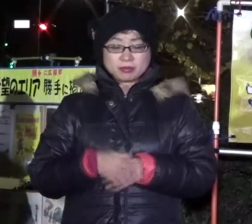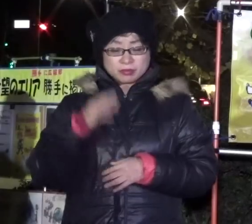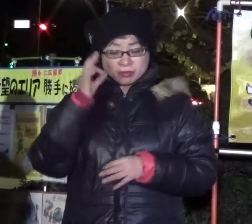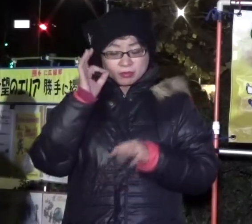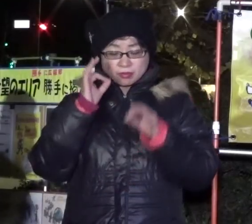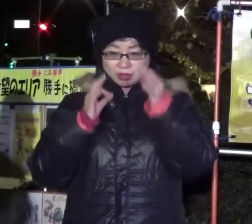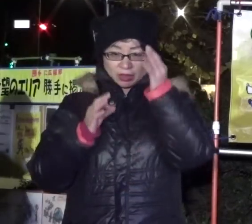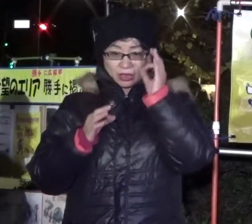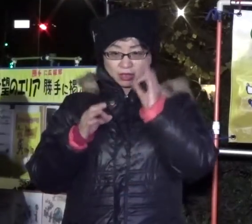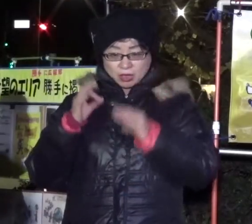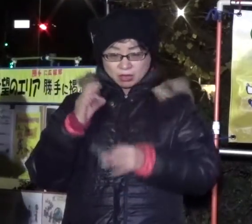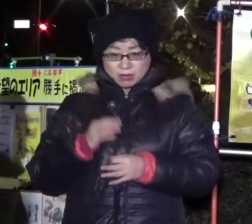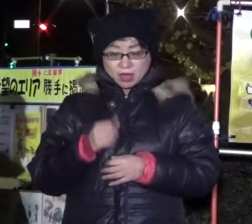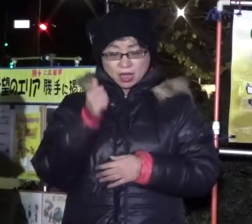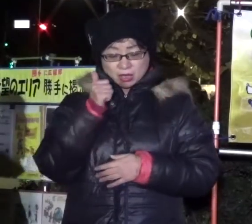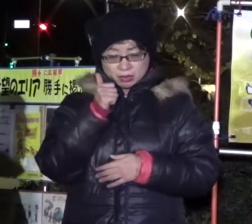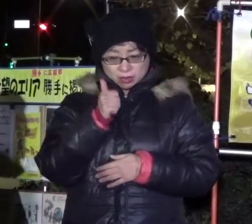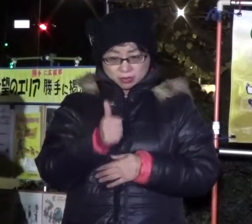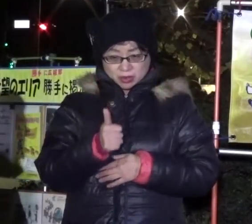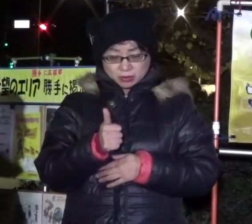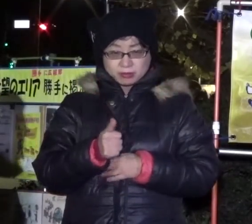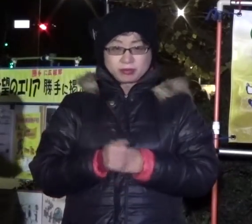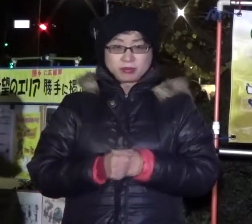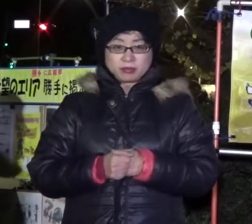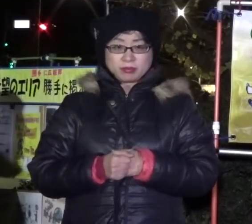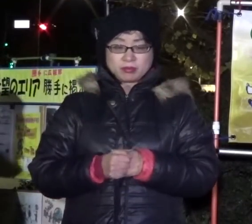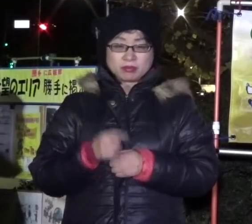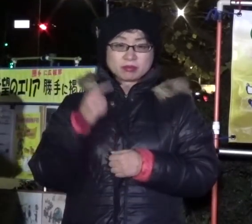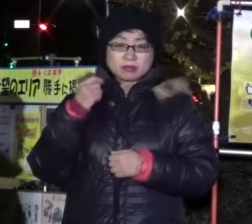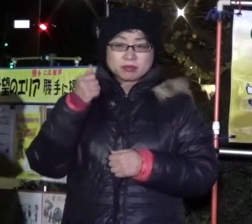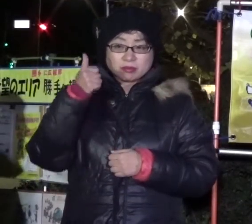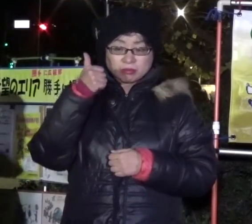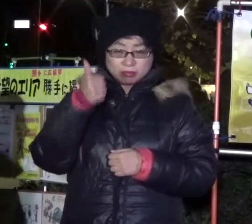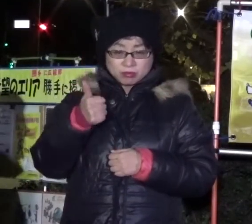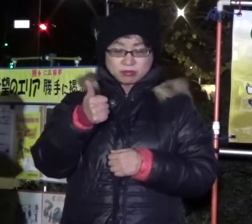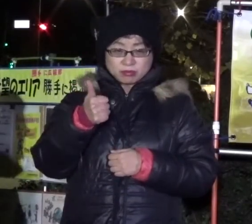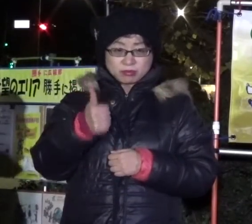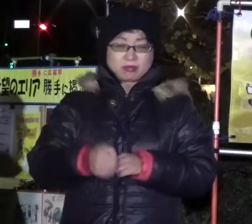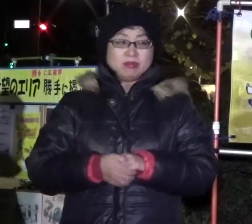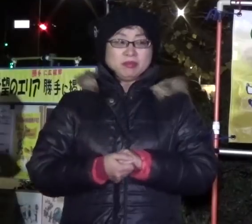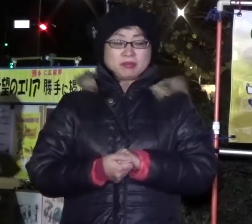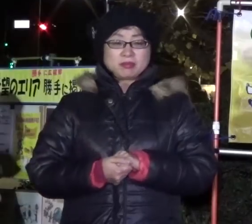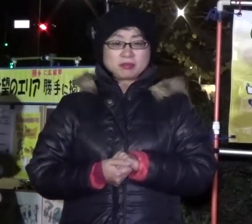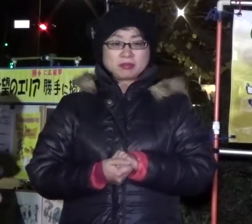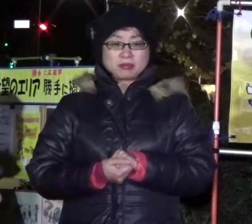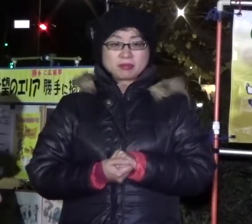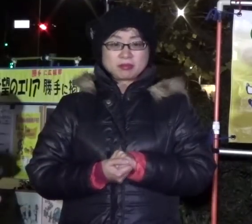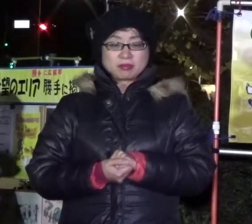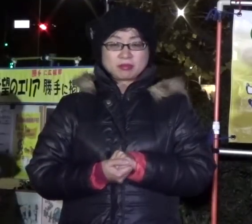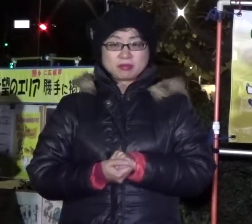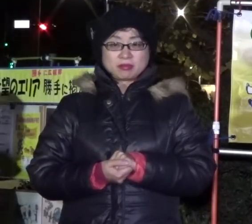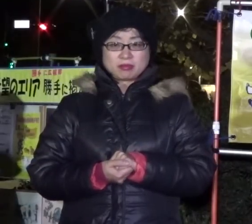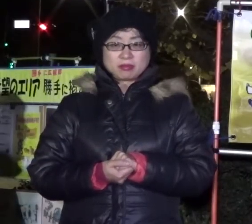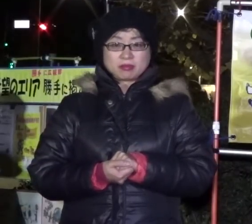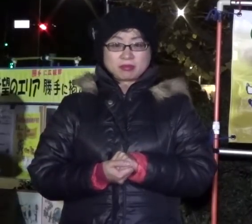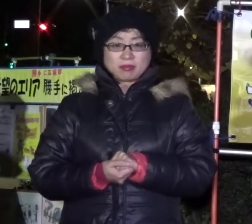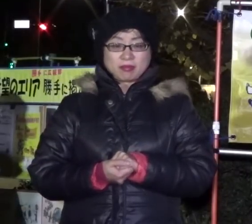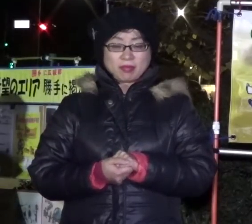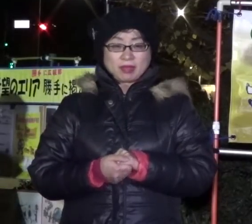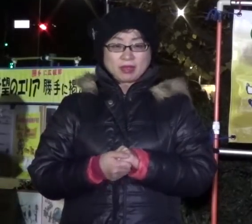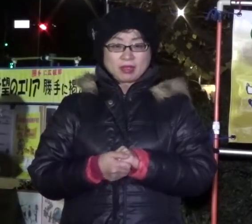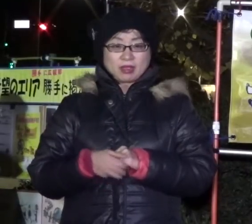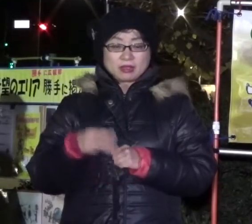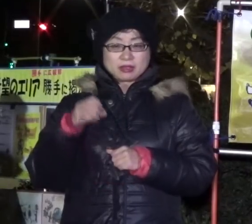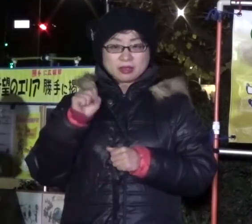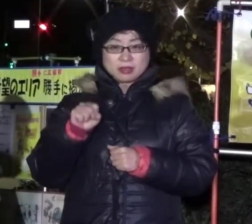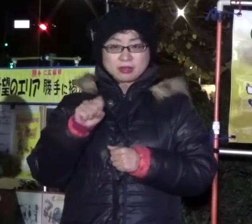ちゃいけない男だぜ。サンドイッチマン、サ